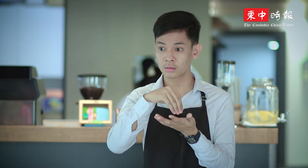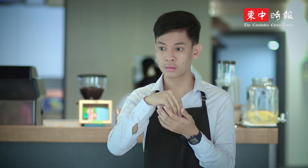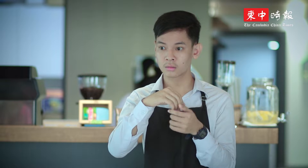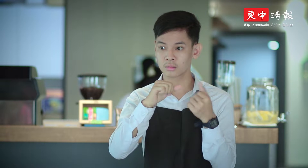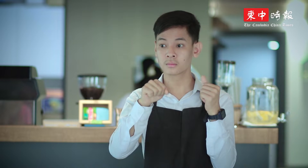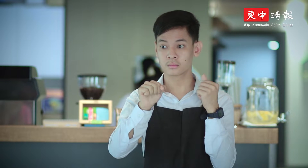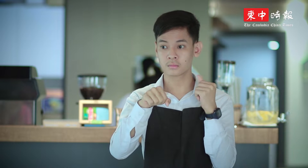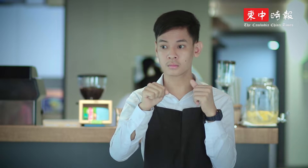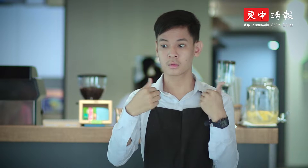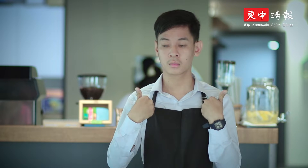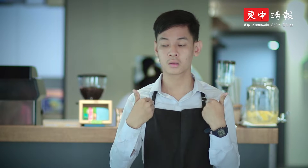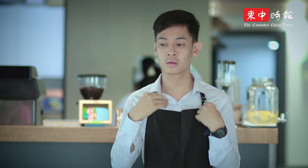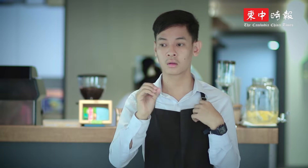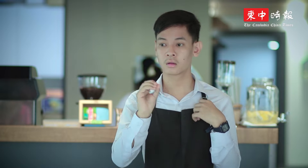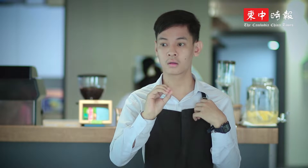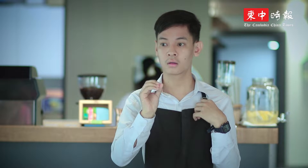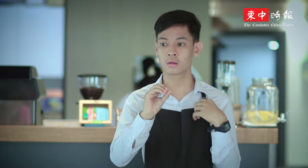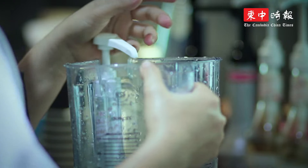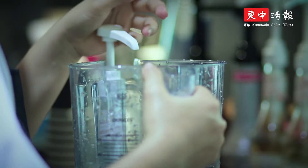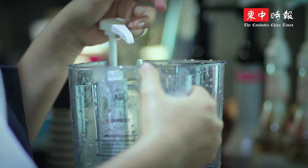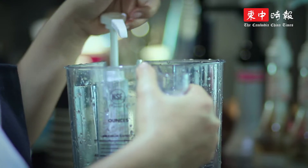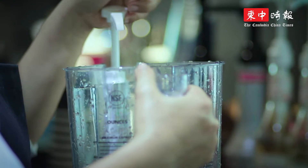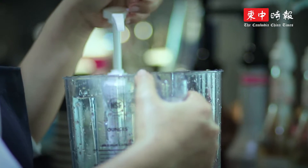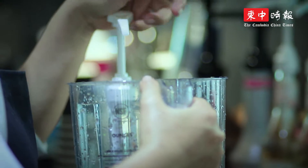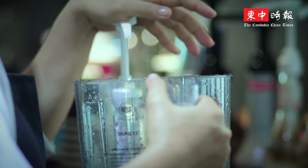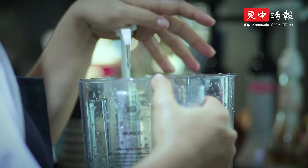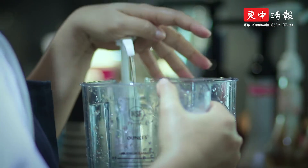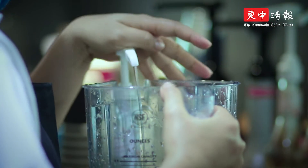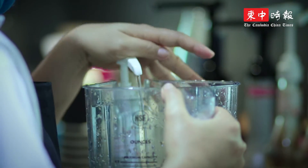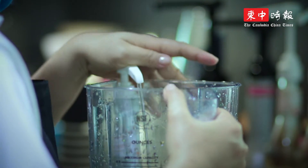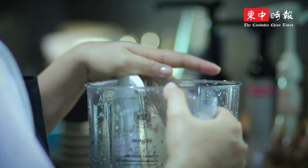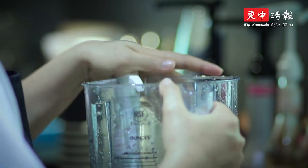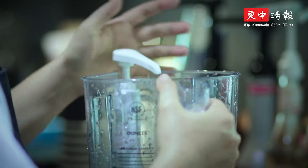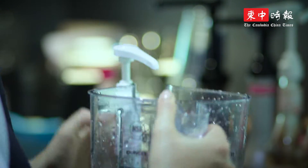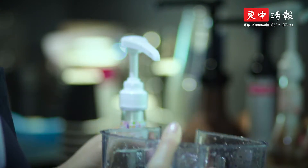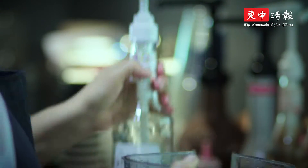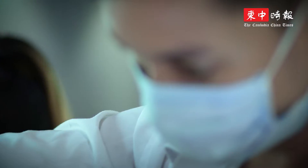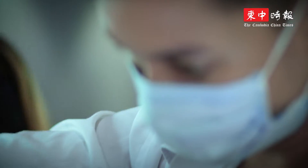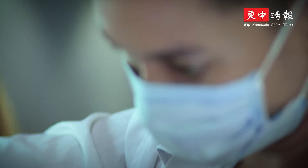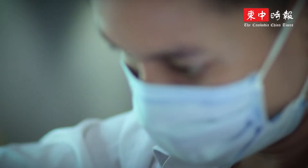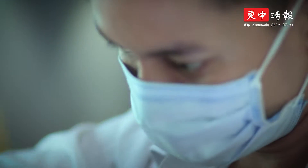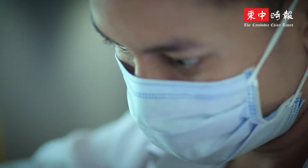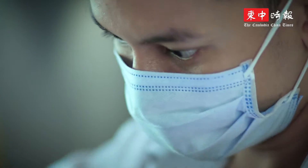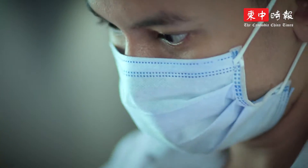学费。现在在 Costa 咖啡店工作，自己能挣多少就花多少。